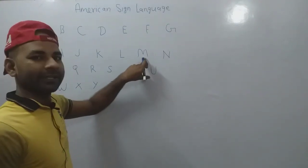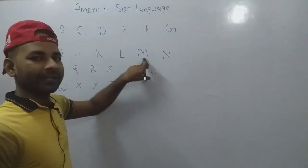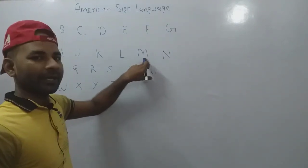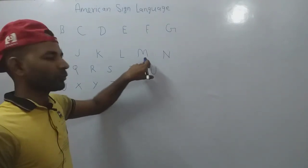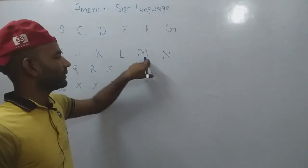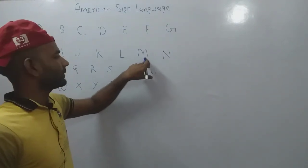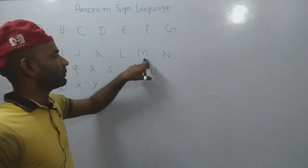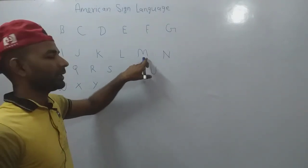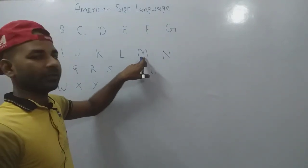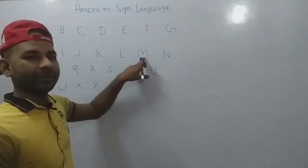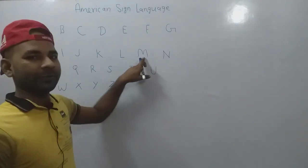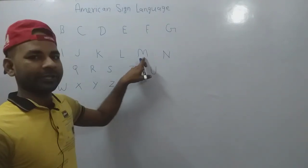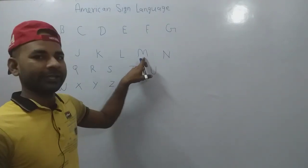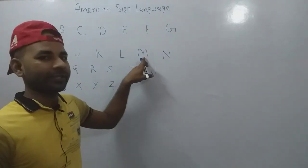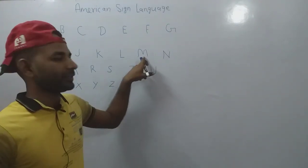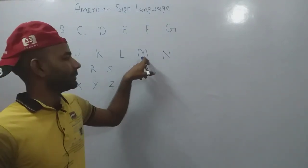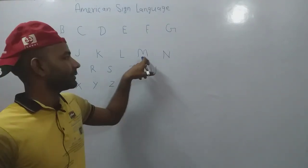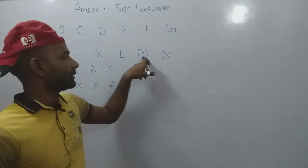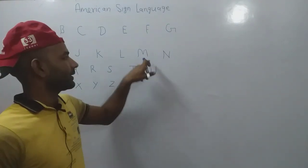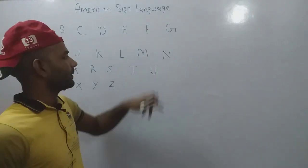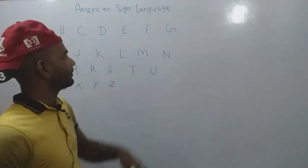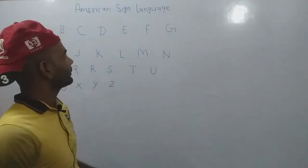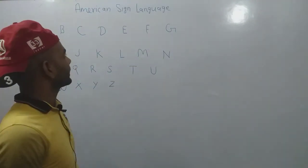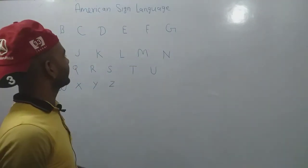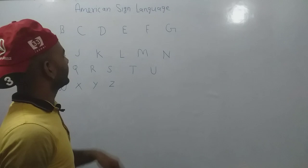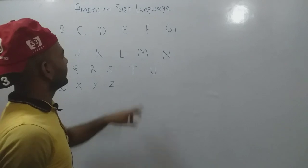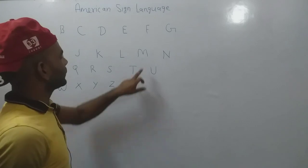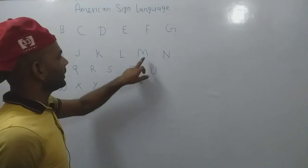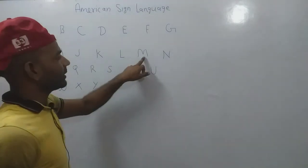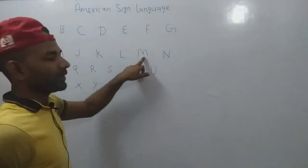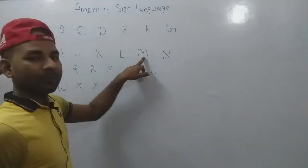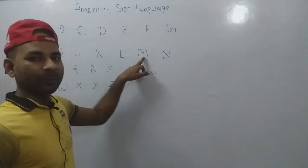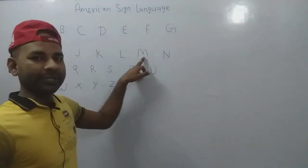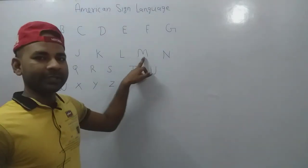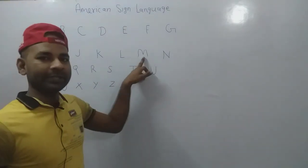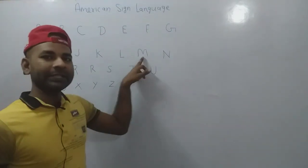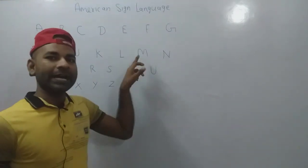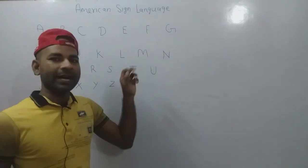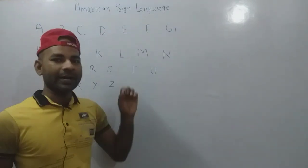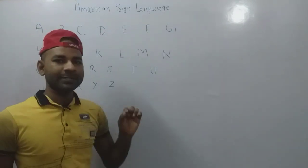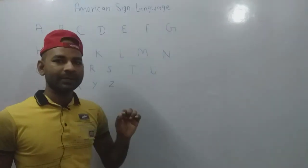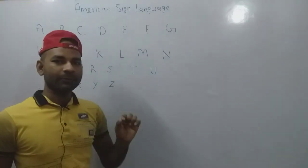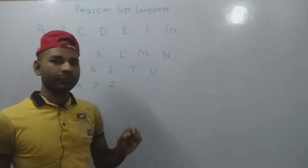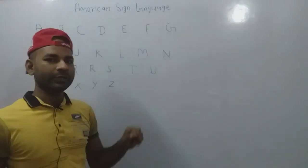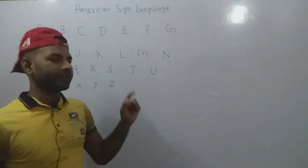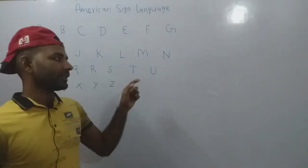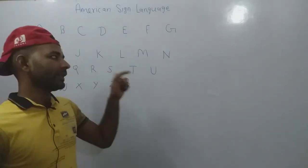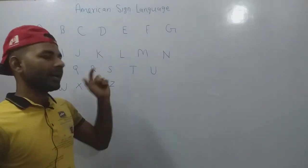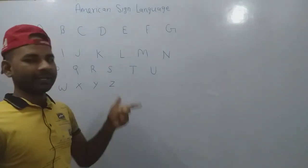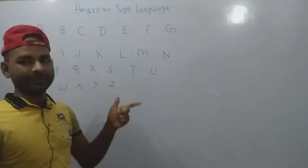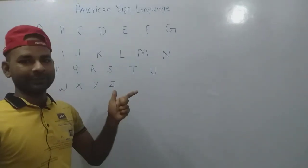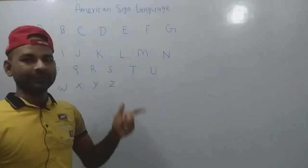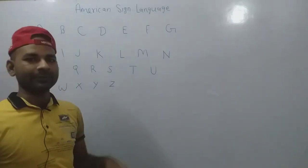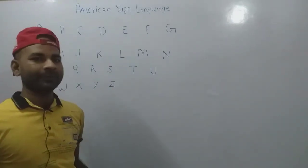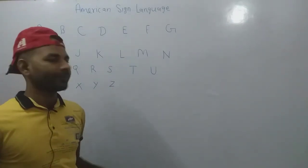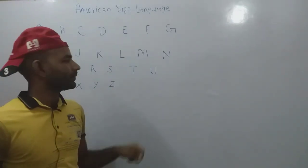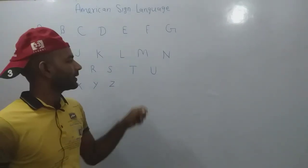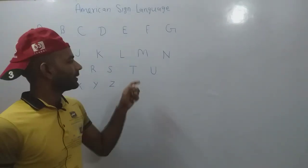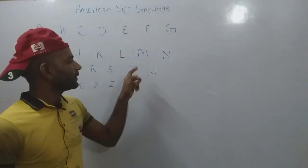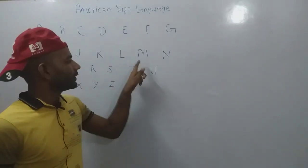हैं, आपको नहीं पता है, पहले वाला वीडियो देख के आइए, तभी समझ में आएगा। तो M तक मैंने आपको बता दिया था। आज मैं आपको इससे आगे बताता हूँ। वैसे